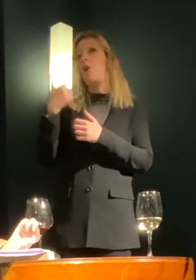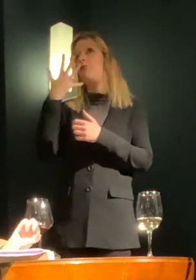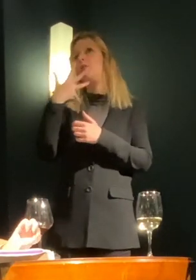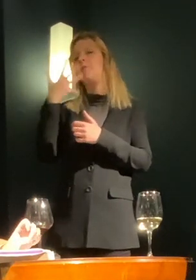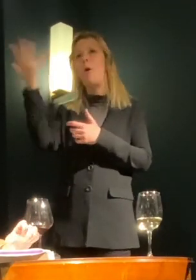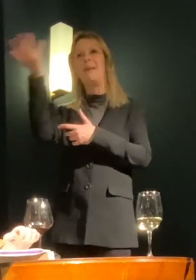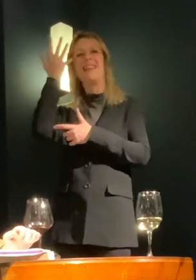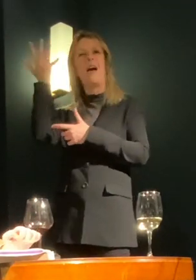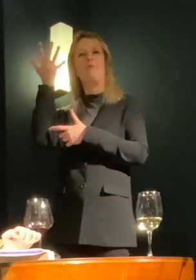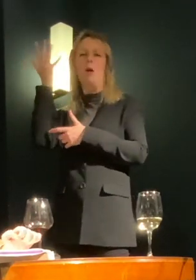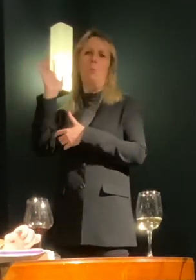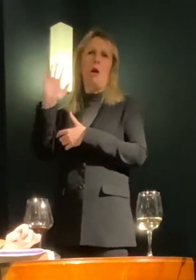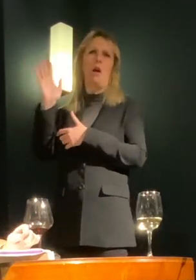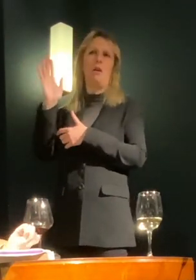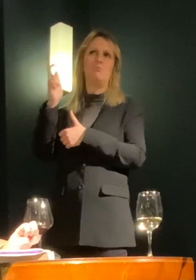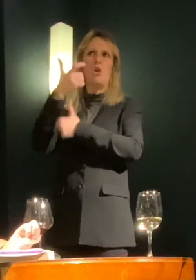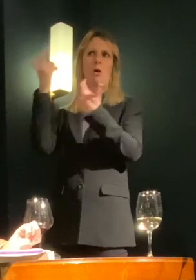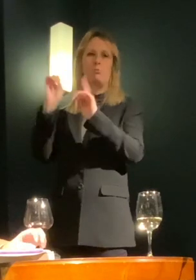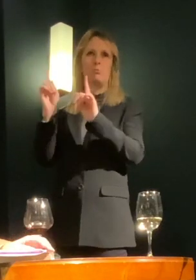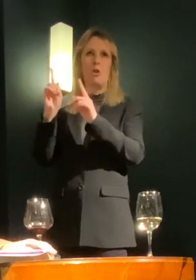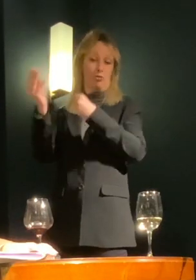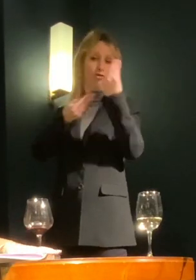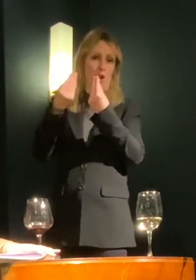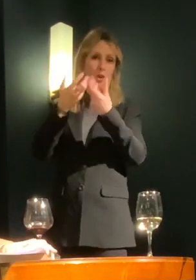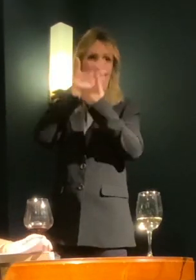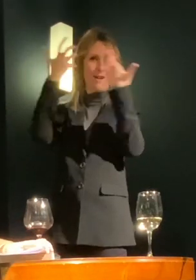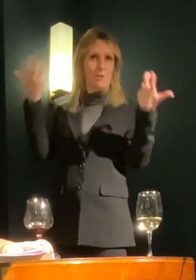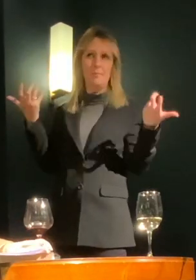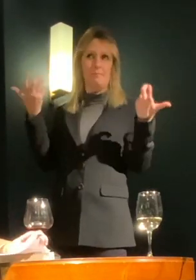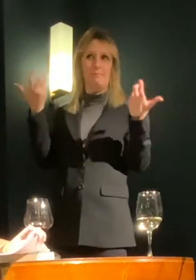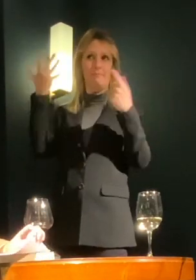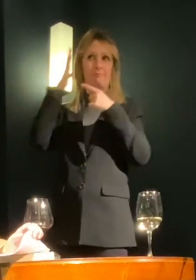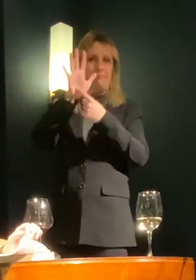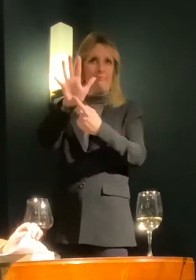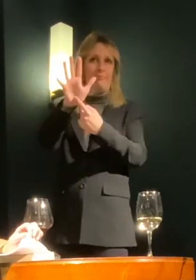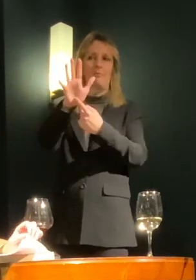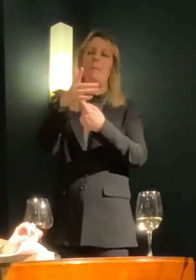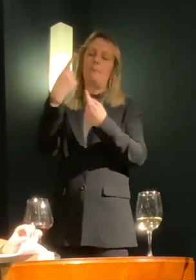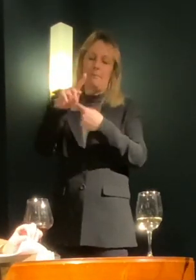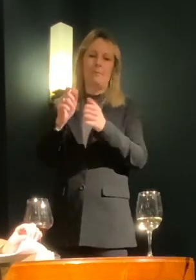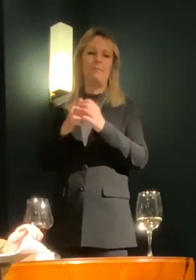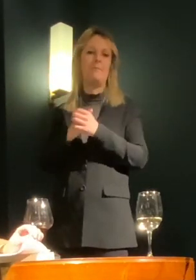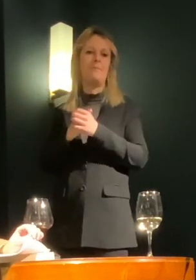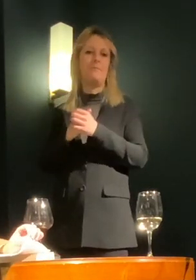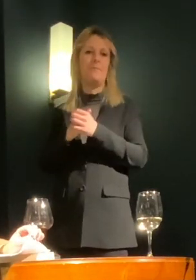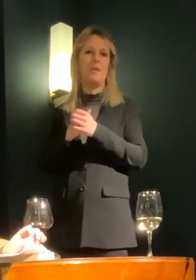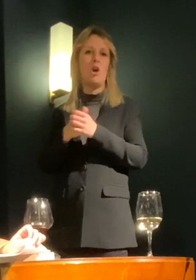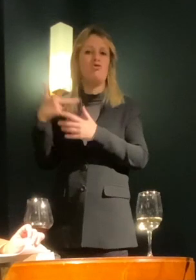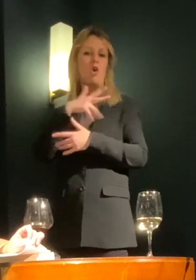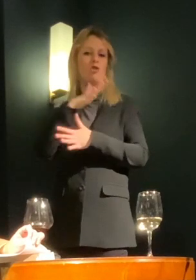ma neanche tanto, perché poi diciamo il gioco è molto palese. Però sì, la cosa è questa, che le aspettative